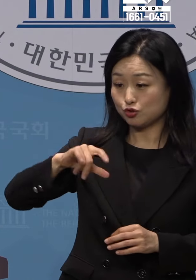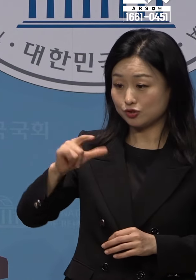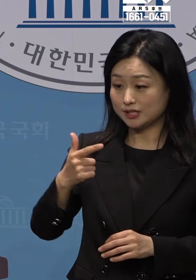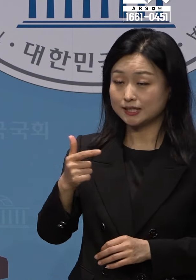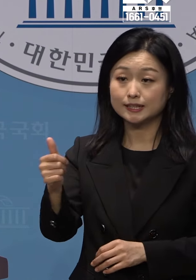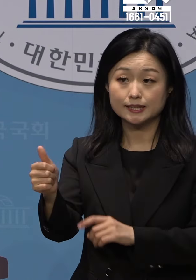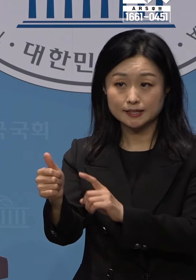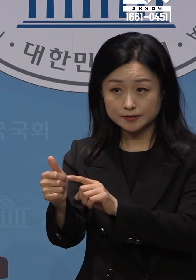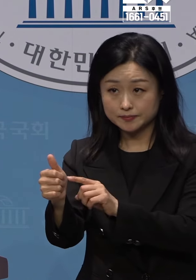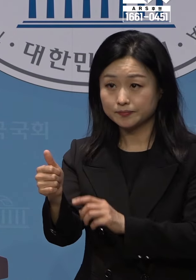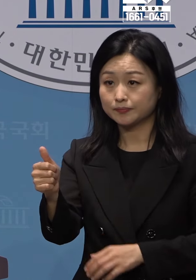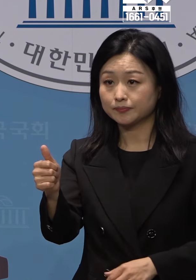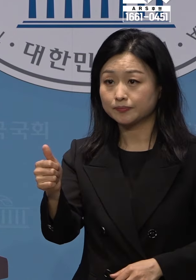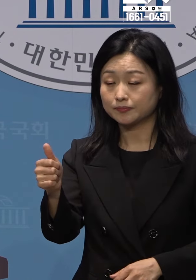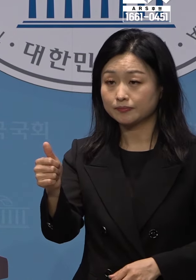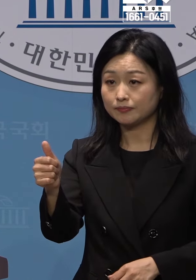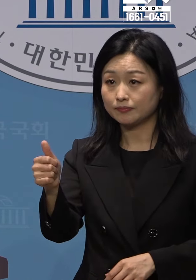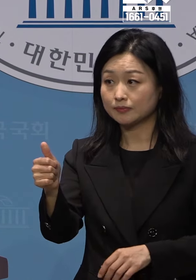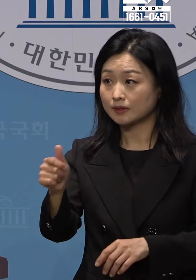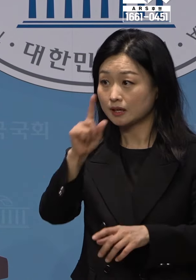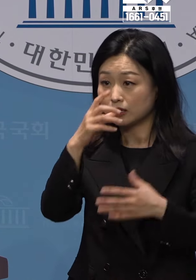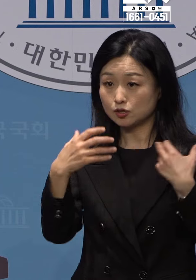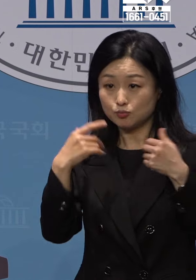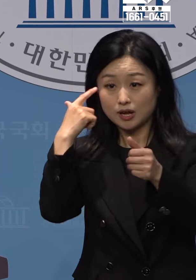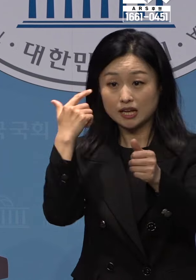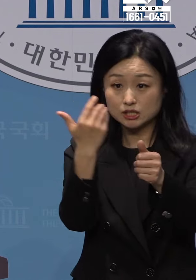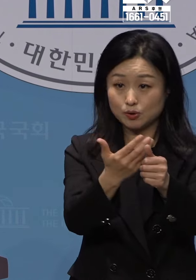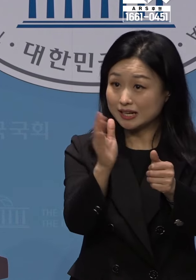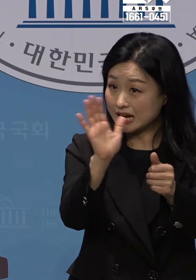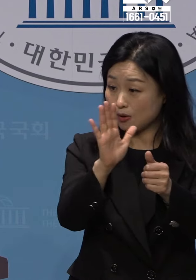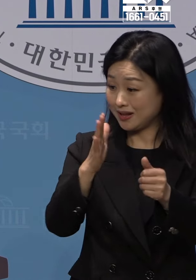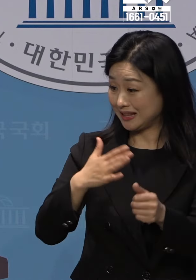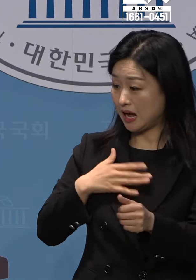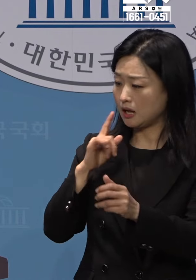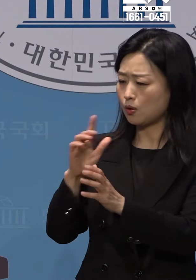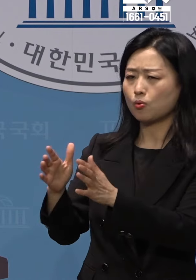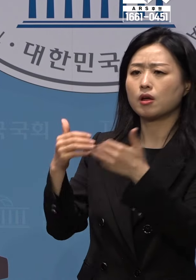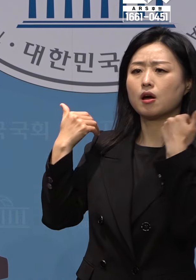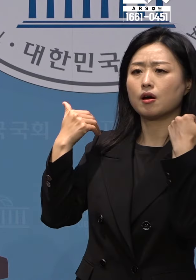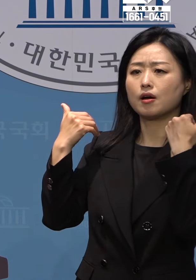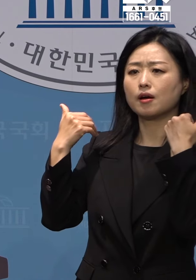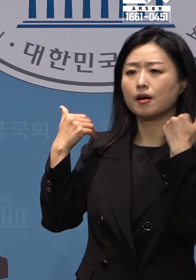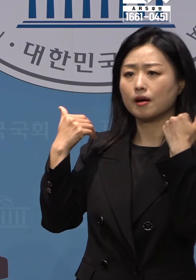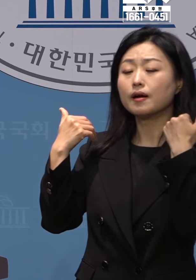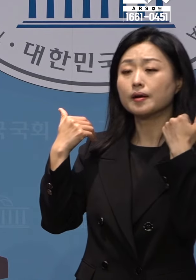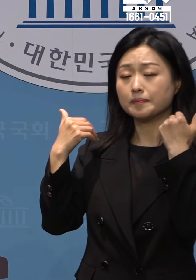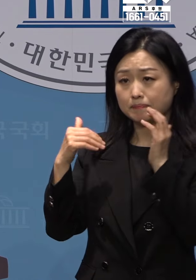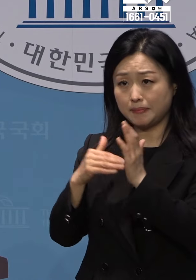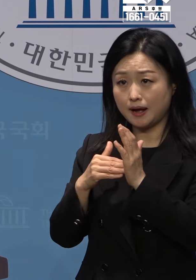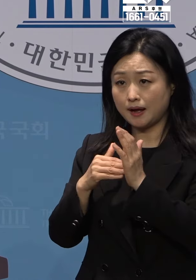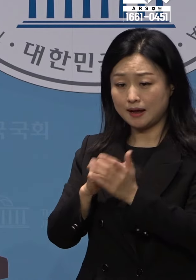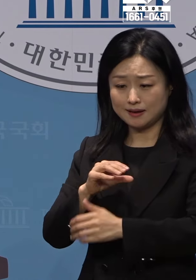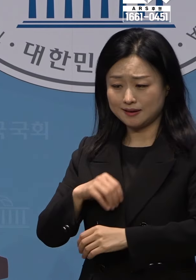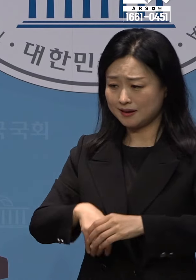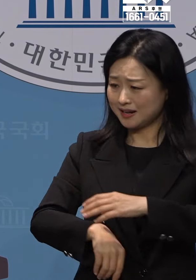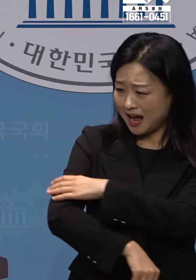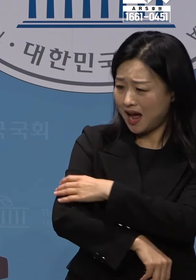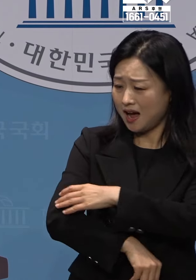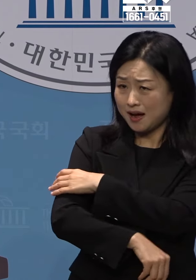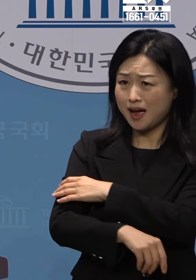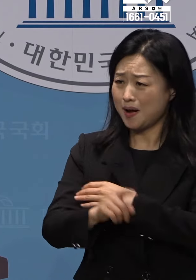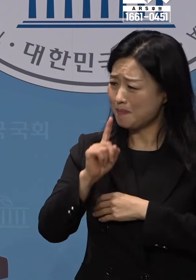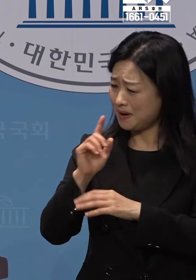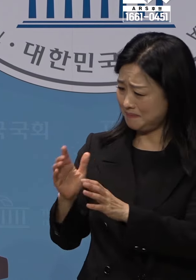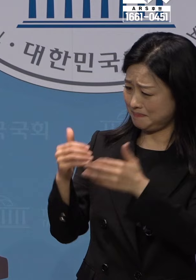시간에 피감기관에 대한 질의가 아닌 위원장에 대한 공격을 자행했습니다. 갑질 운운하는